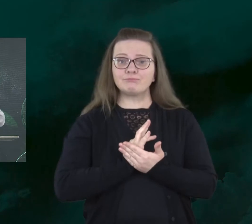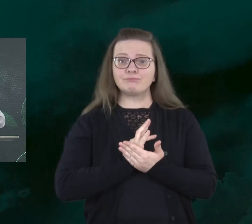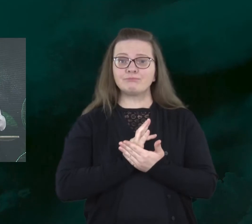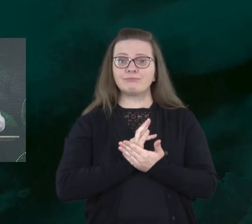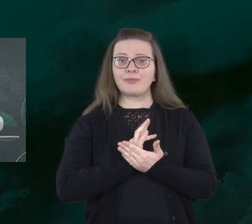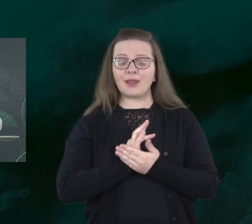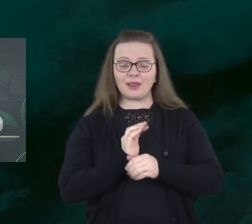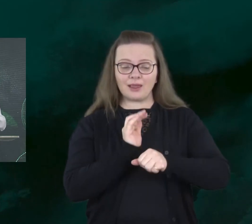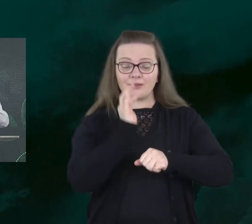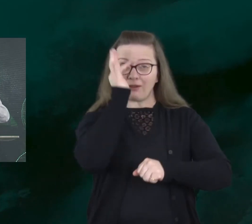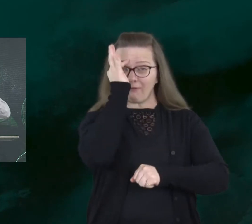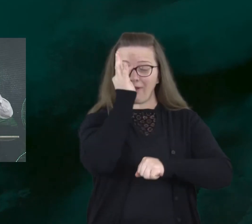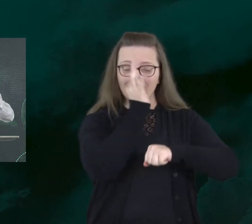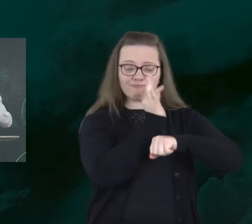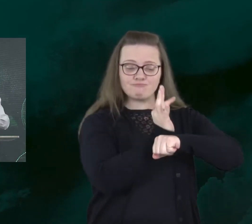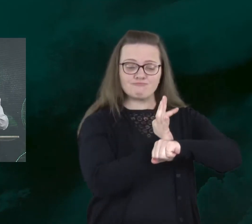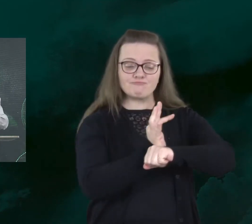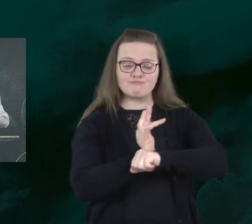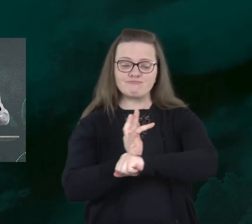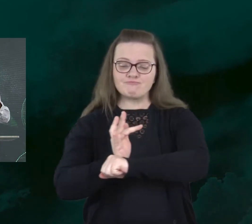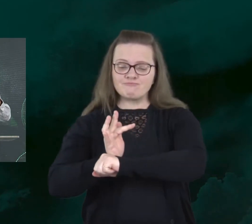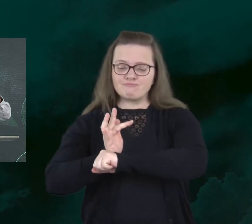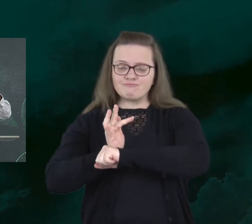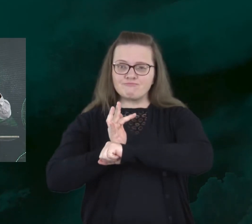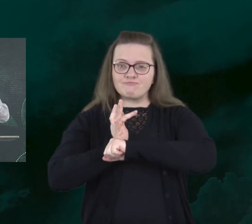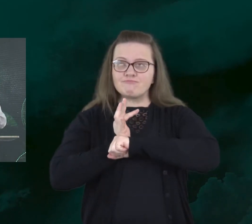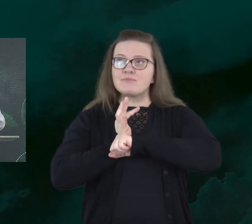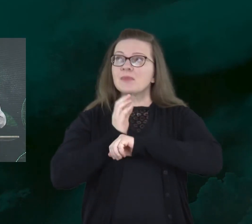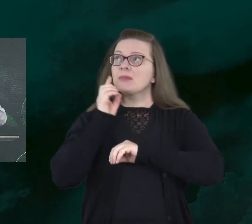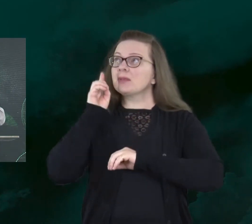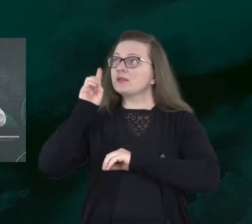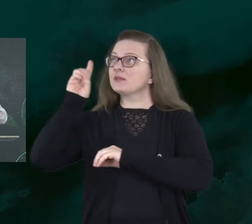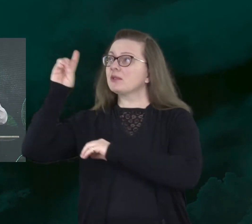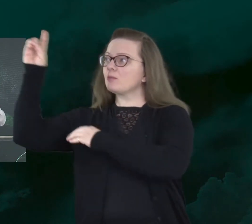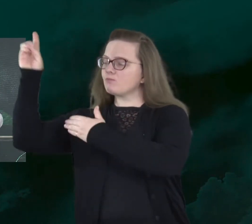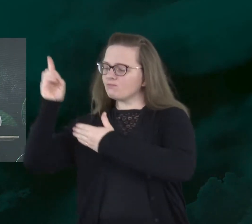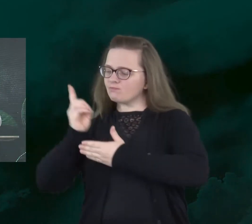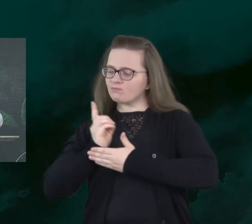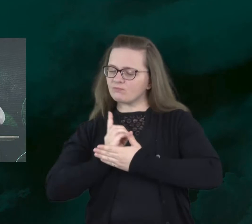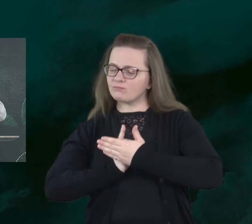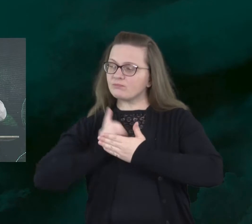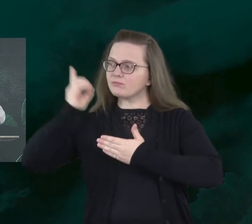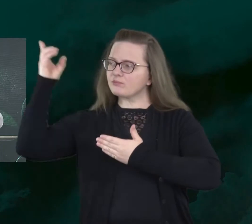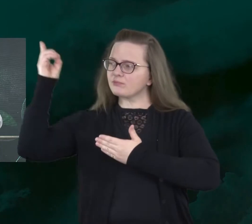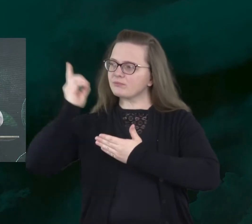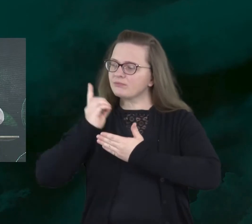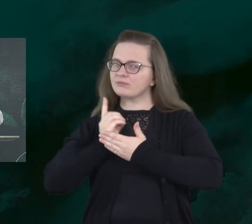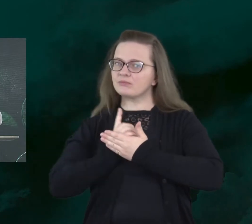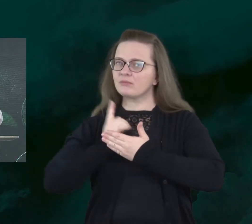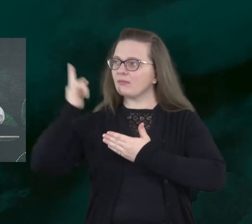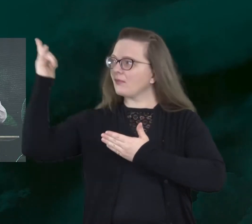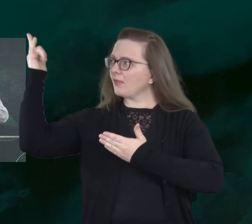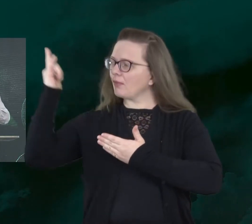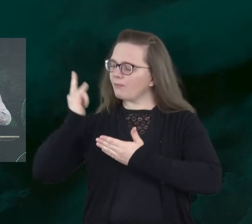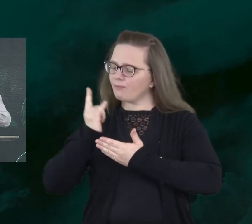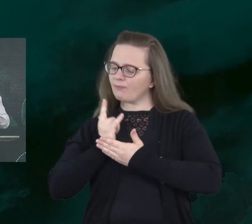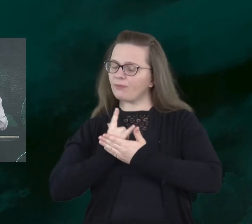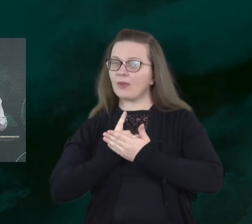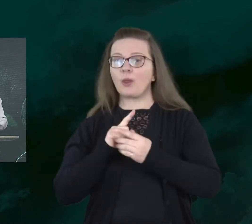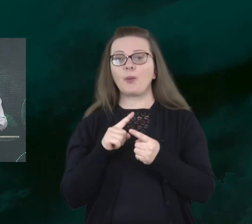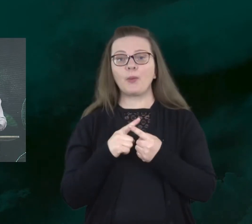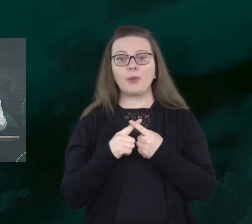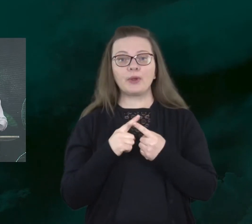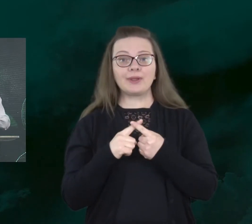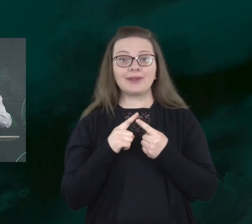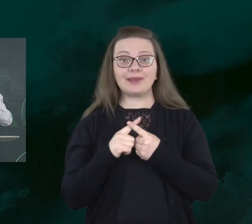para dentro de você o próprio Deus, e Deus é amor, a essência de Deus é